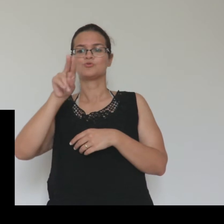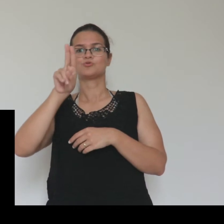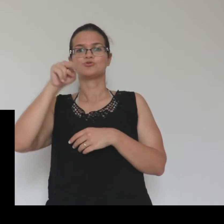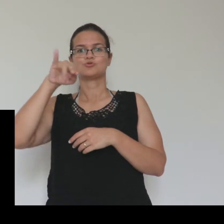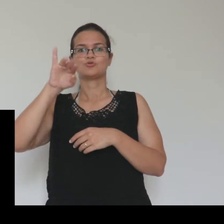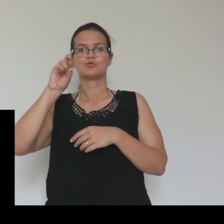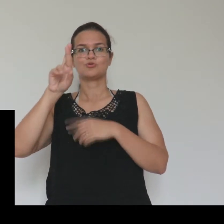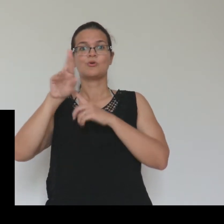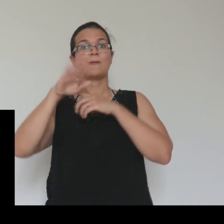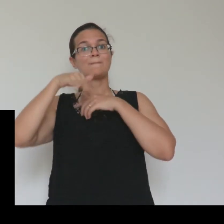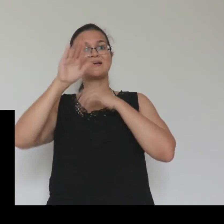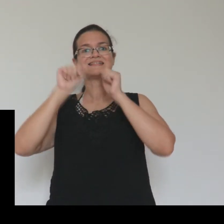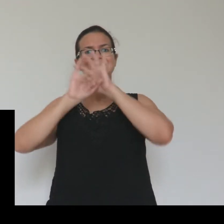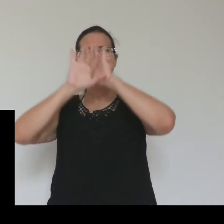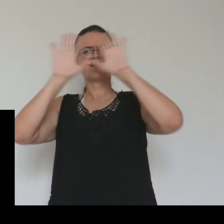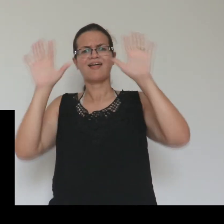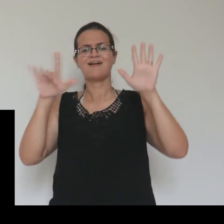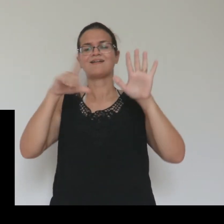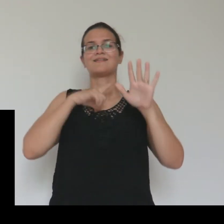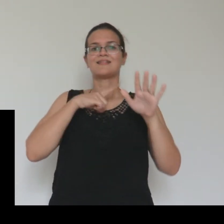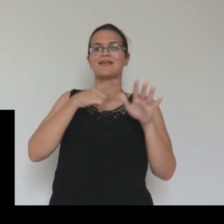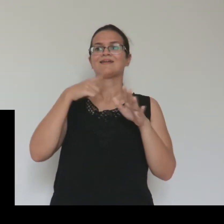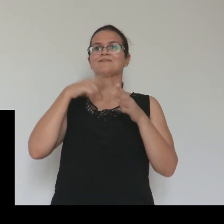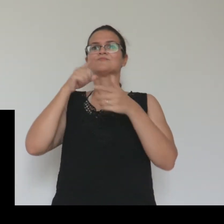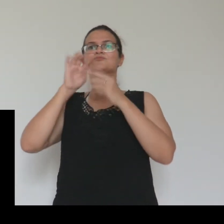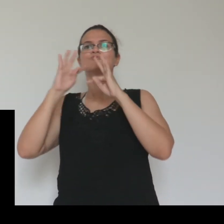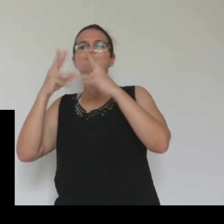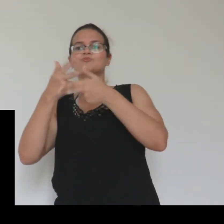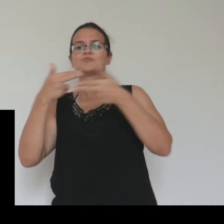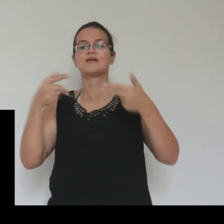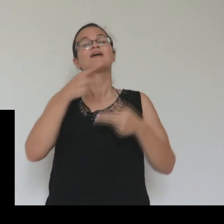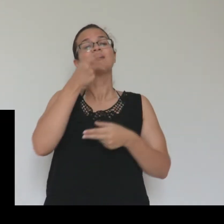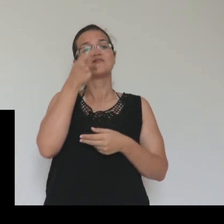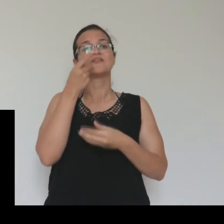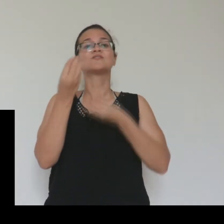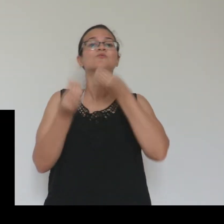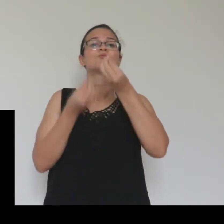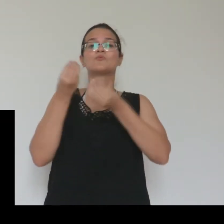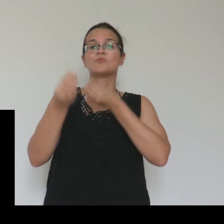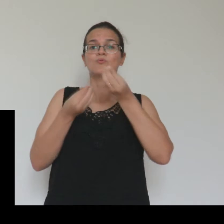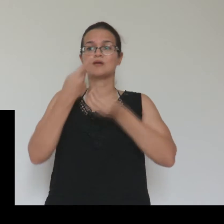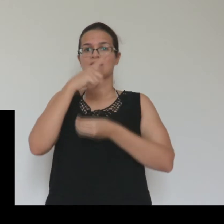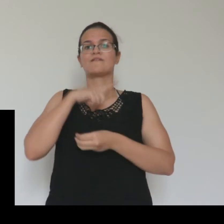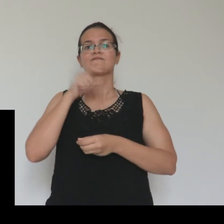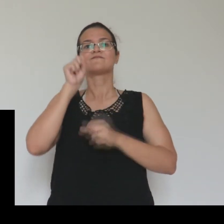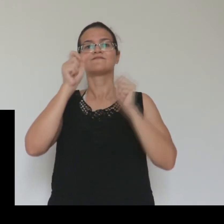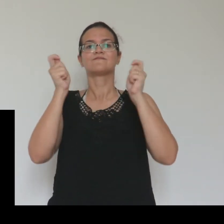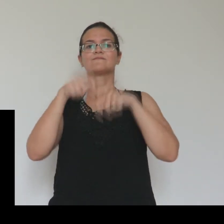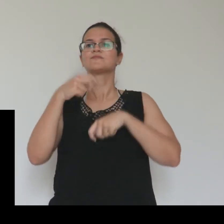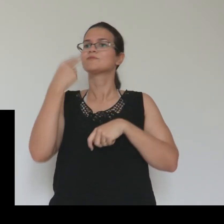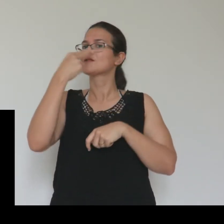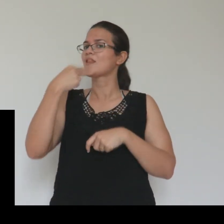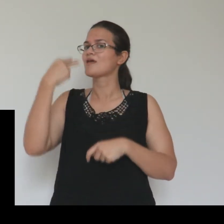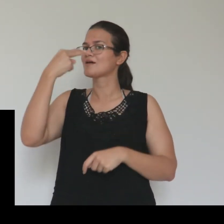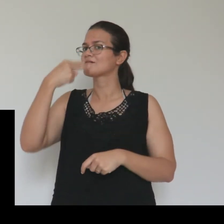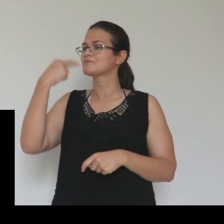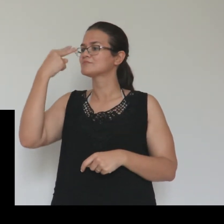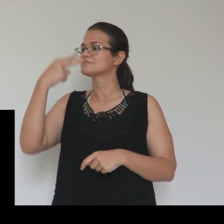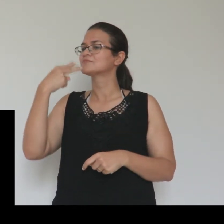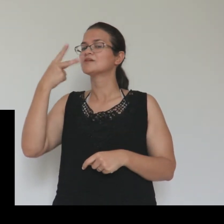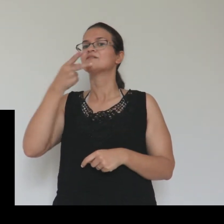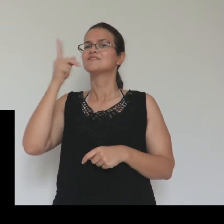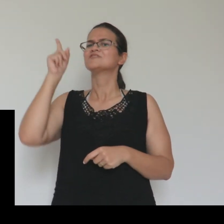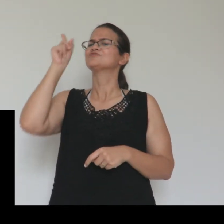a leitura labial, porque ela faz a leitura labial. E ela fala da dificuldade da pessoa articular a boca,